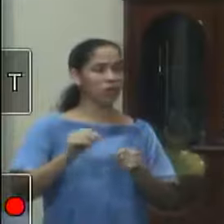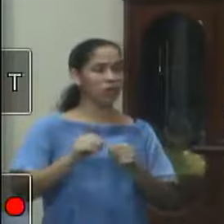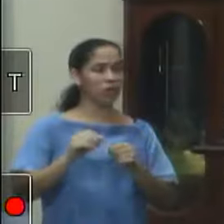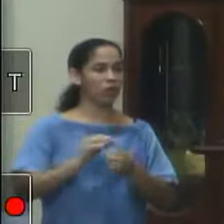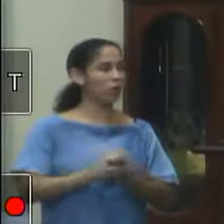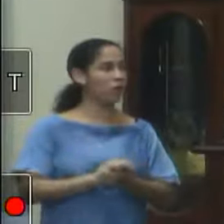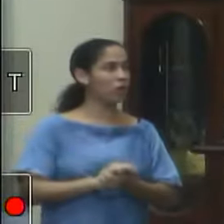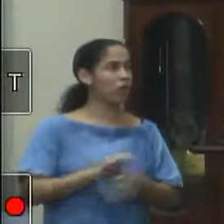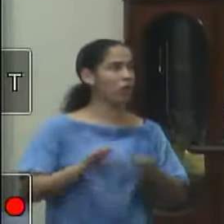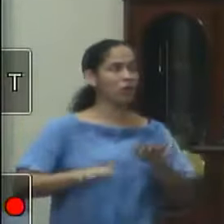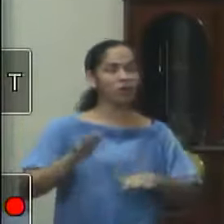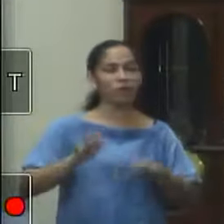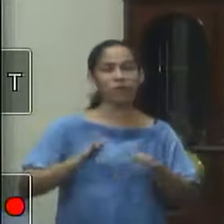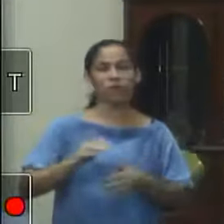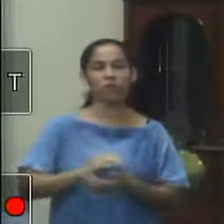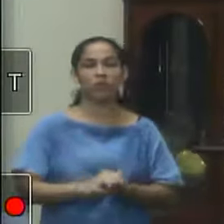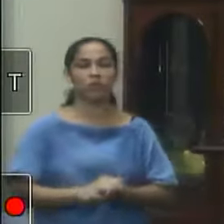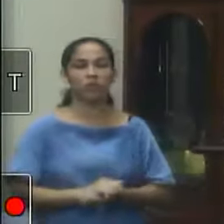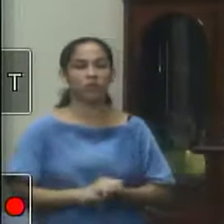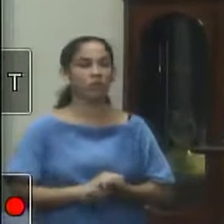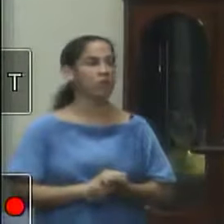sim,